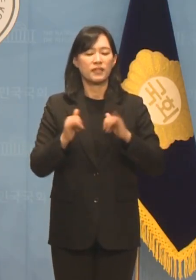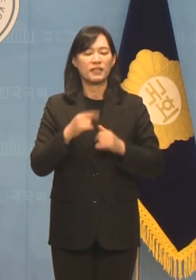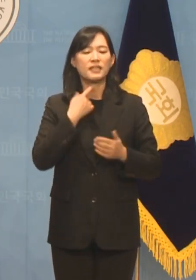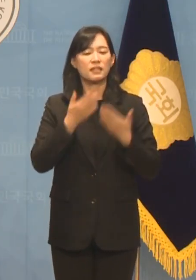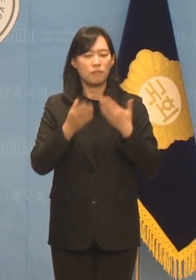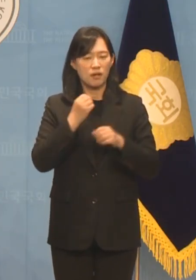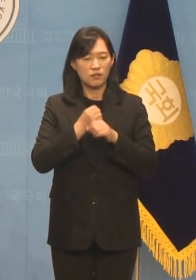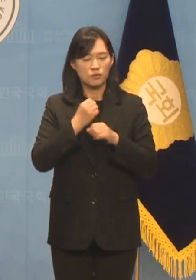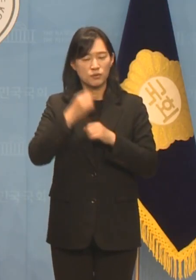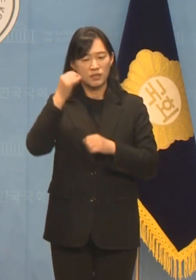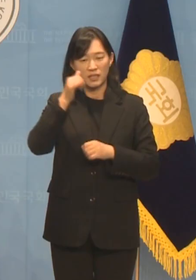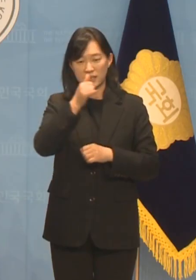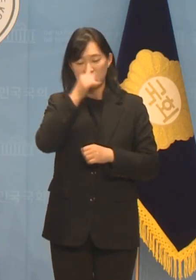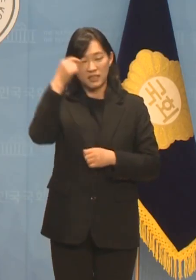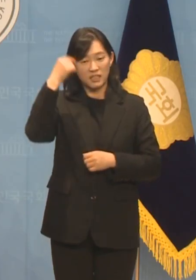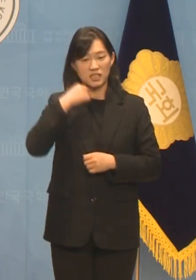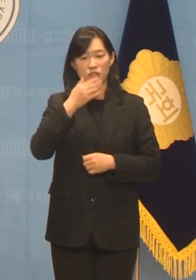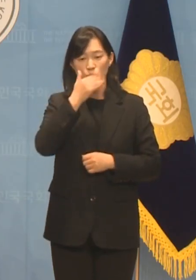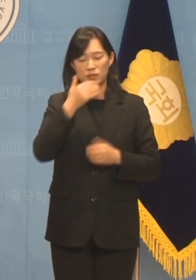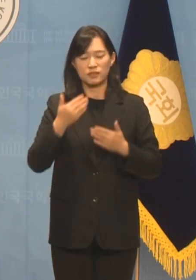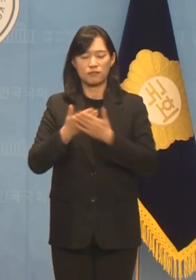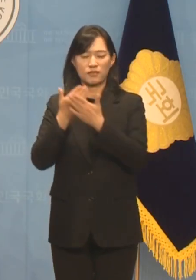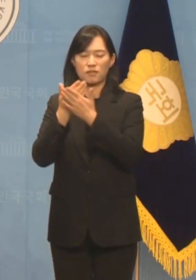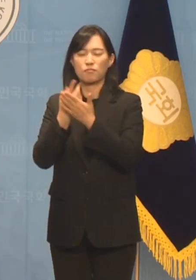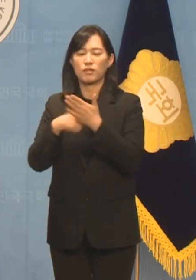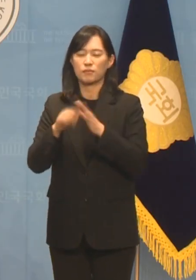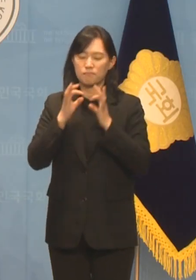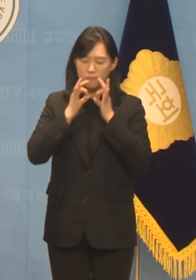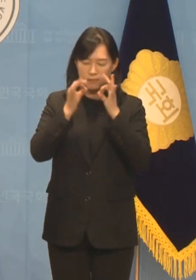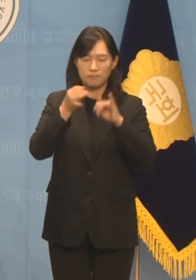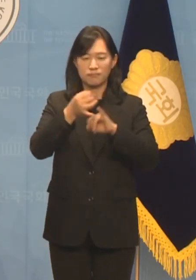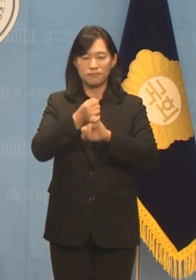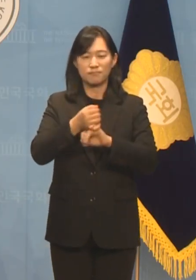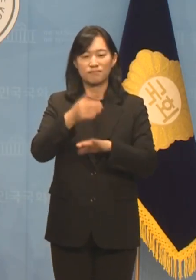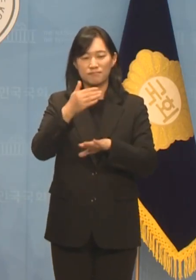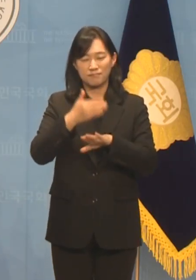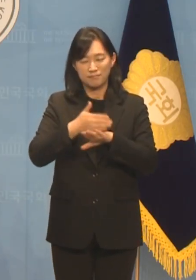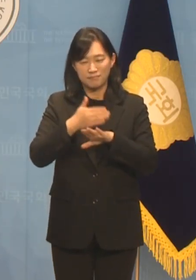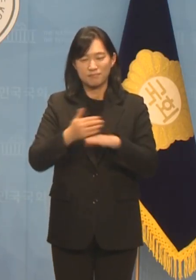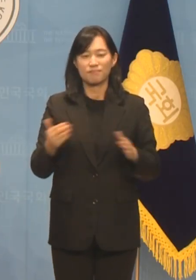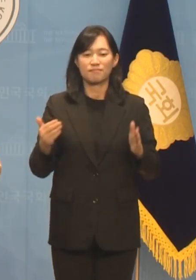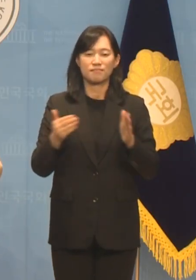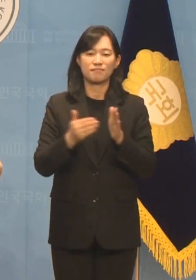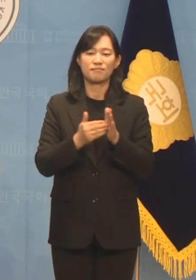성장의 물꼬를 틀 수 있도록 더욱 힘쓰겠습니다. 이상입니다.